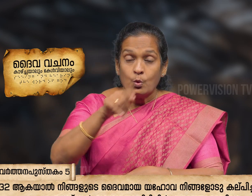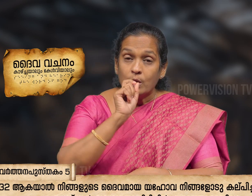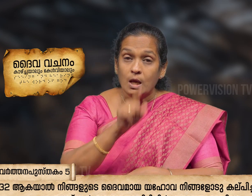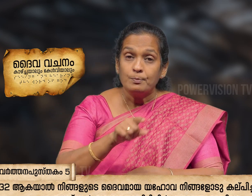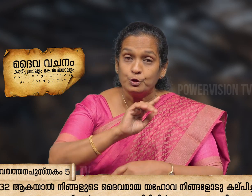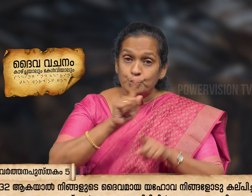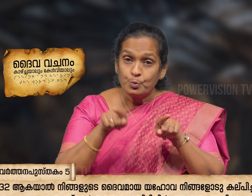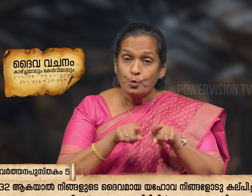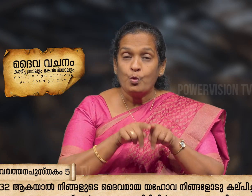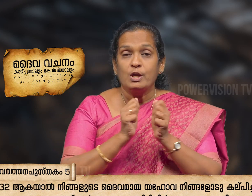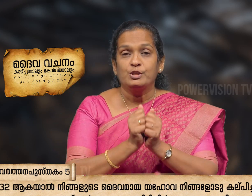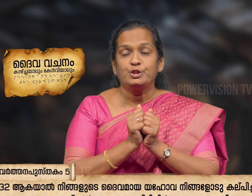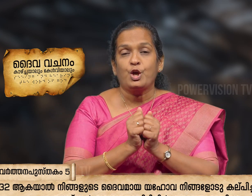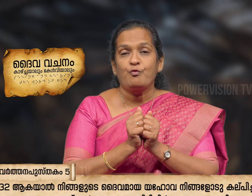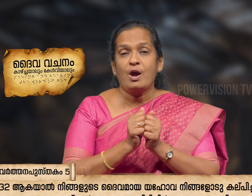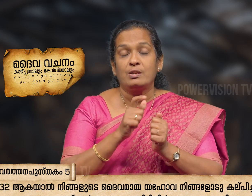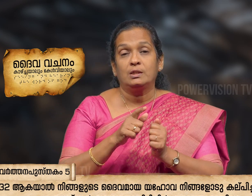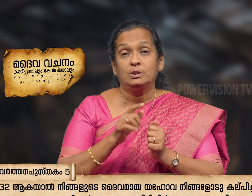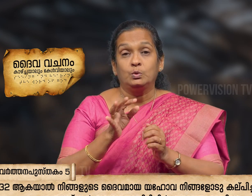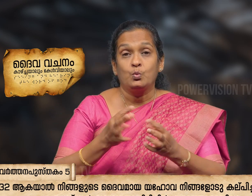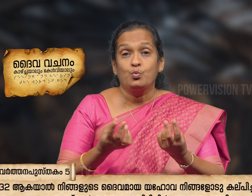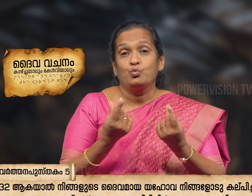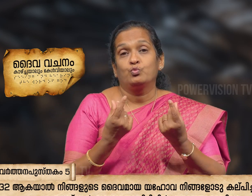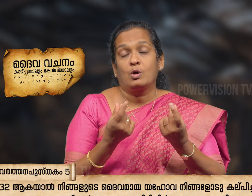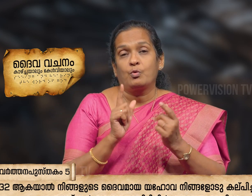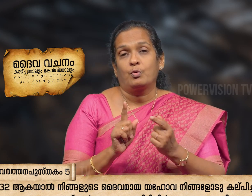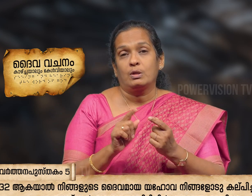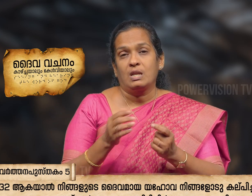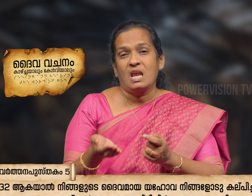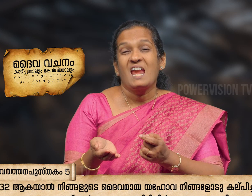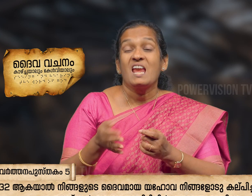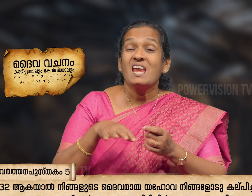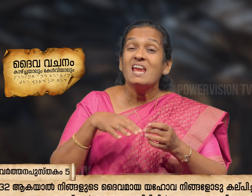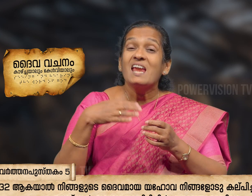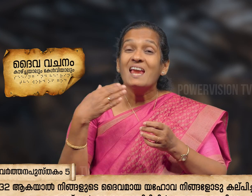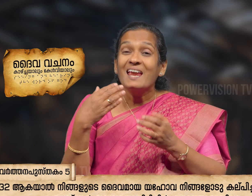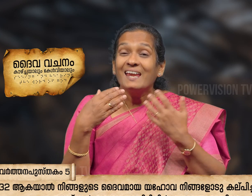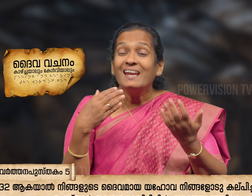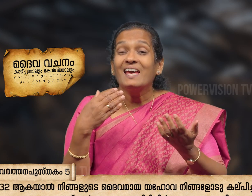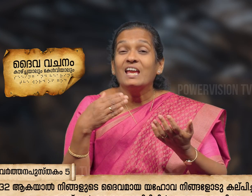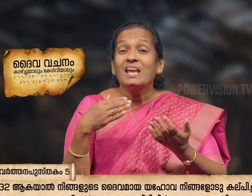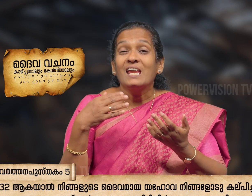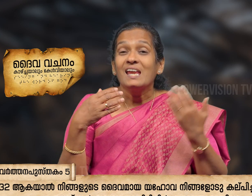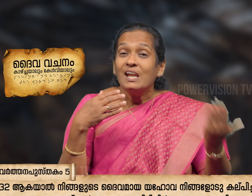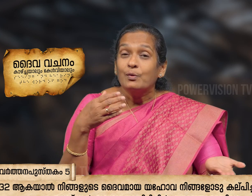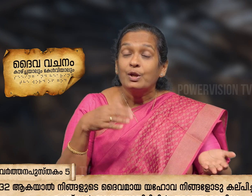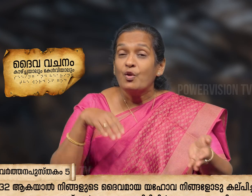നിങ്ങളോട് കൽപ്പിച്ചതുപോലെ ചെയ്യുവാൻ ജാഗ്രതയായിരിപ്പീൻ. ഇടത്തോട്ടെങ്കിലും വലത്തോട്ടെങ്കിലും മാറരുത്.